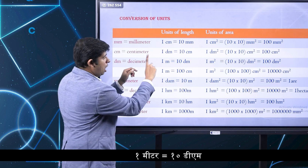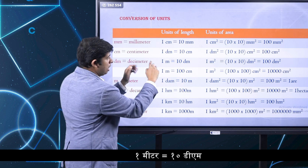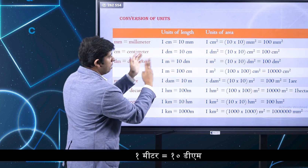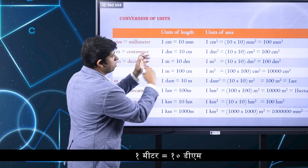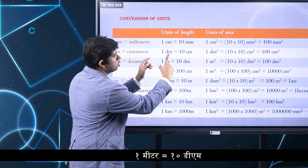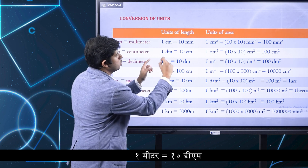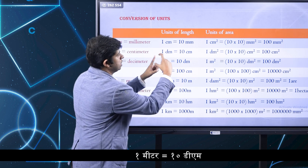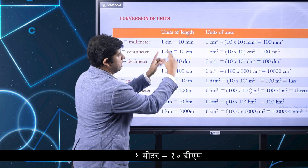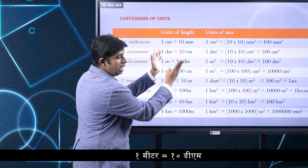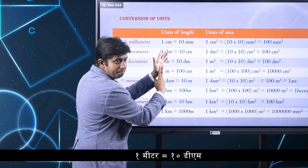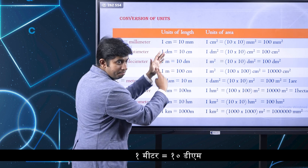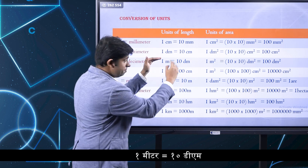1 मीटर 10 डीएम,